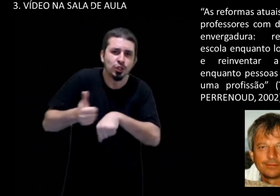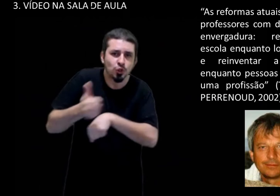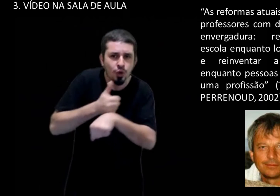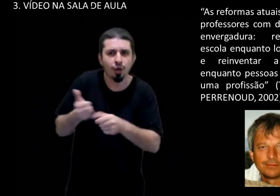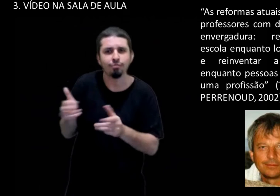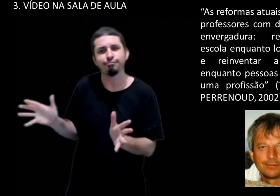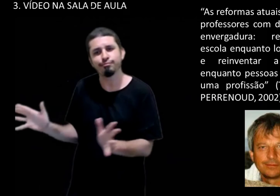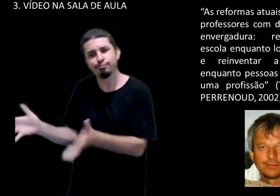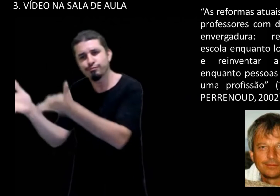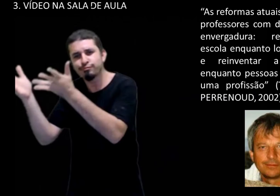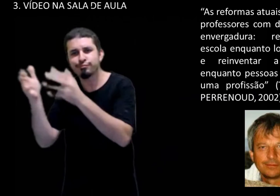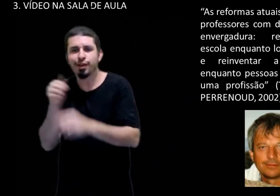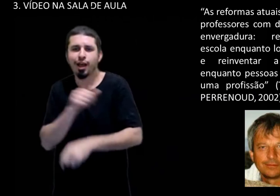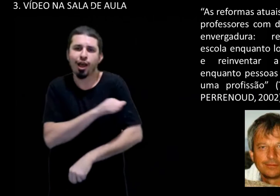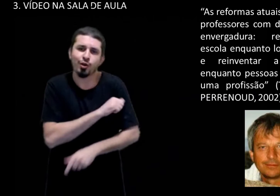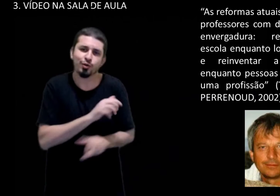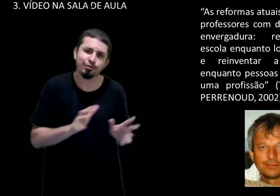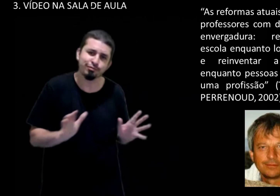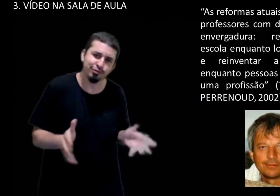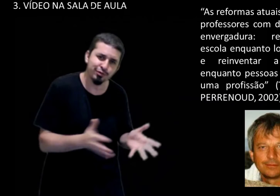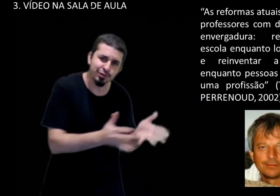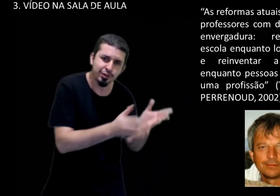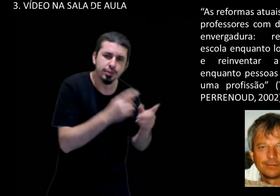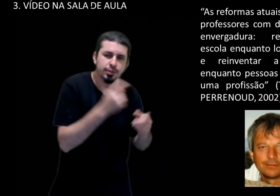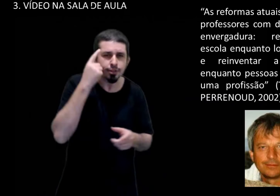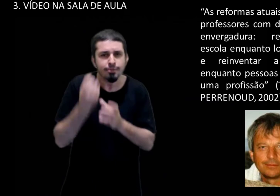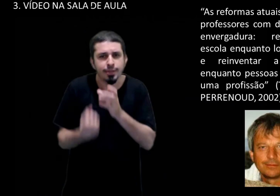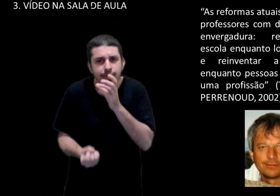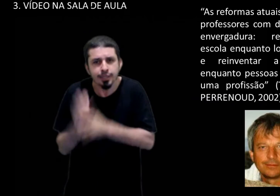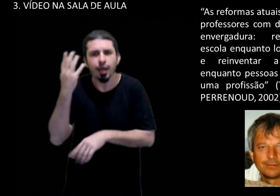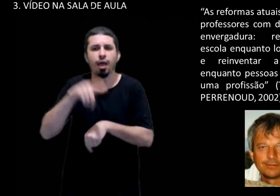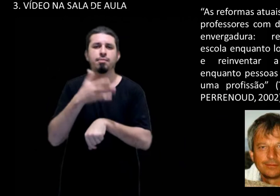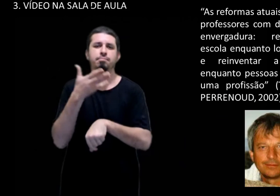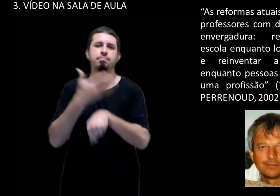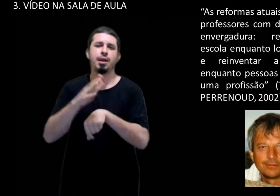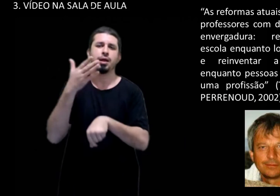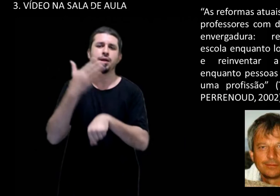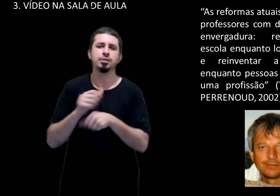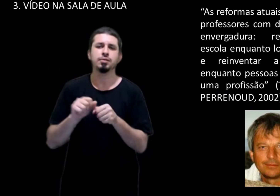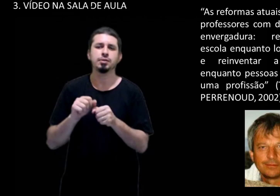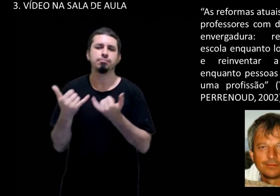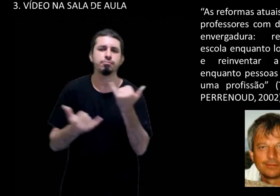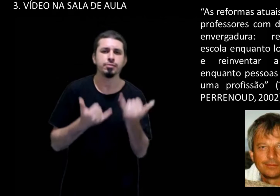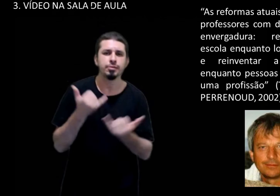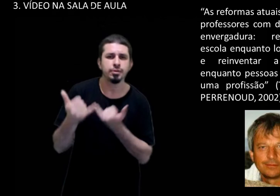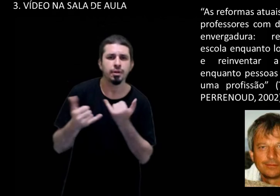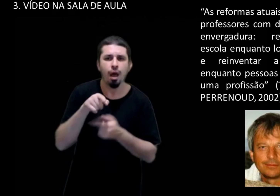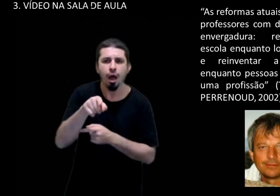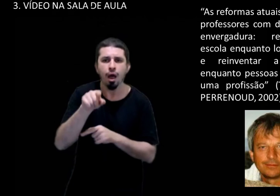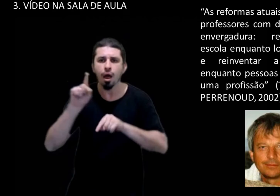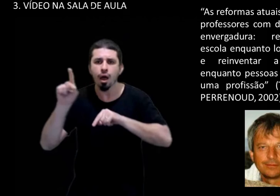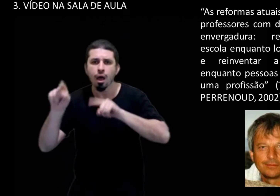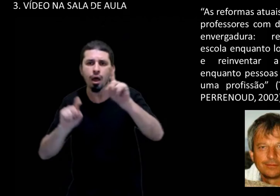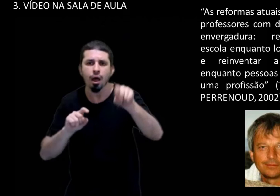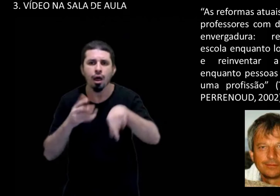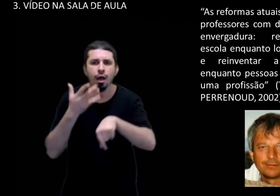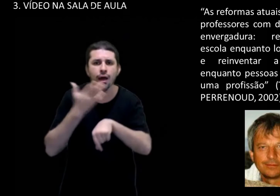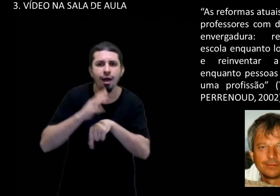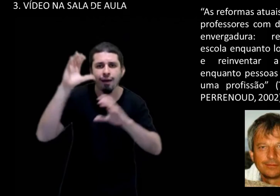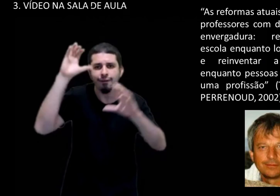as dificuldades de aprendizagem dos alunos. Citação de autor. Abre aspas. As reformas atuais